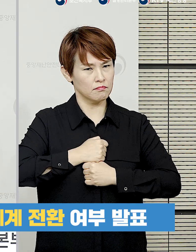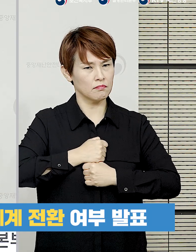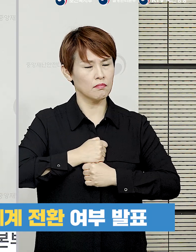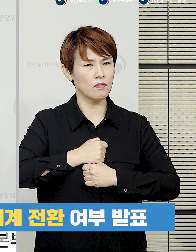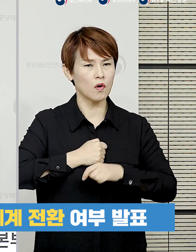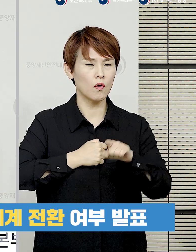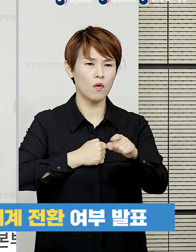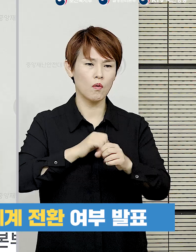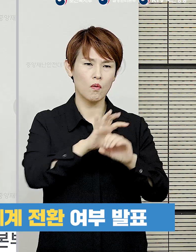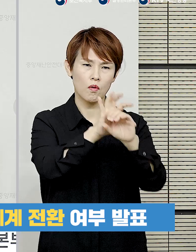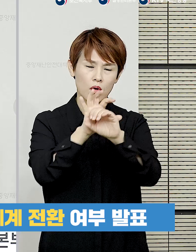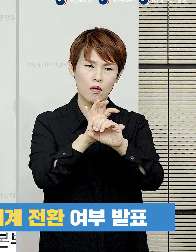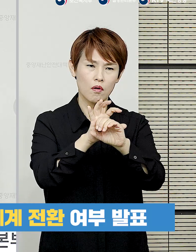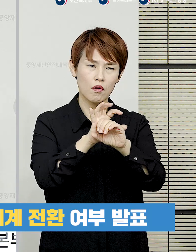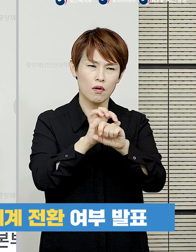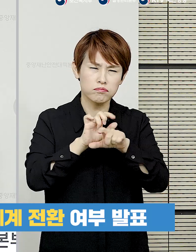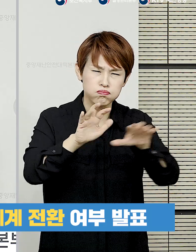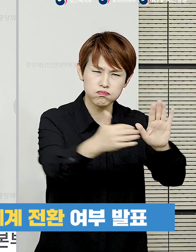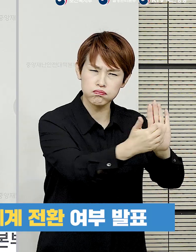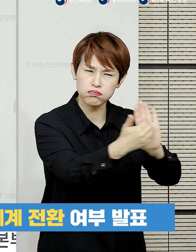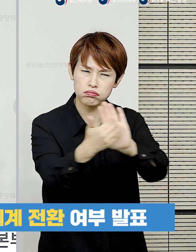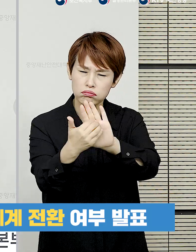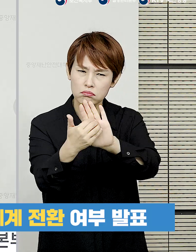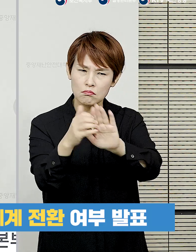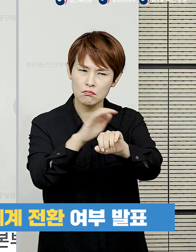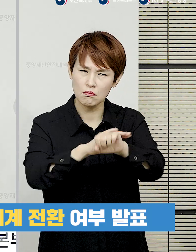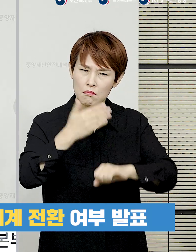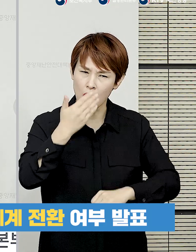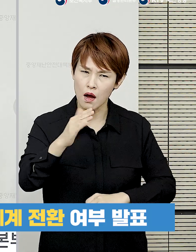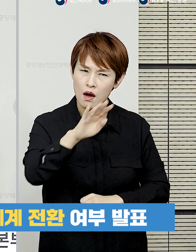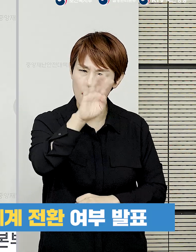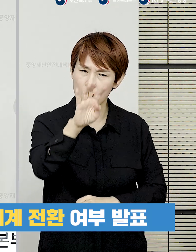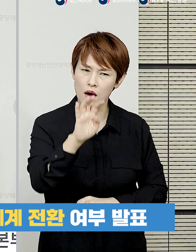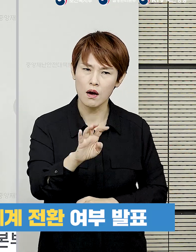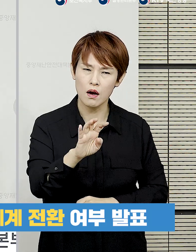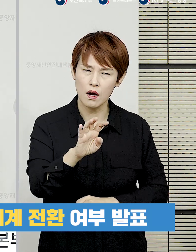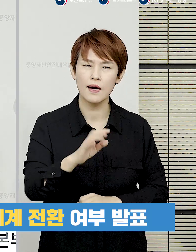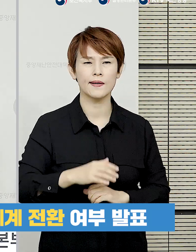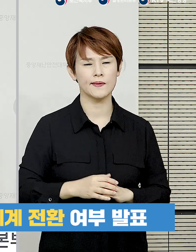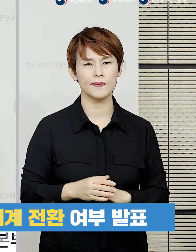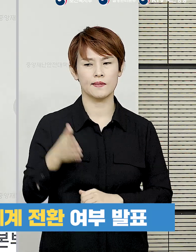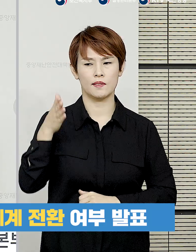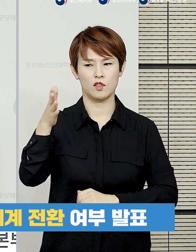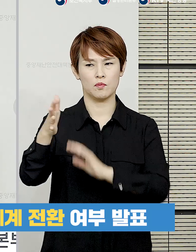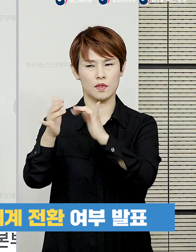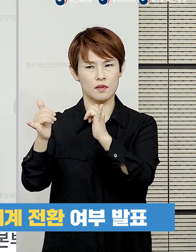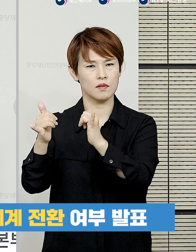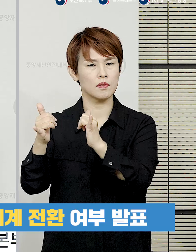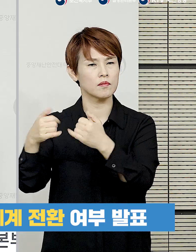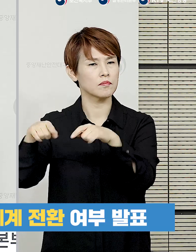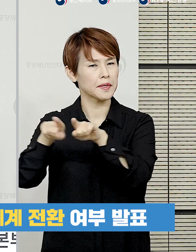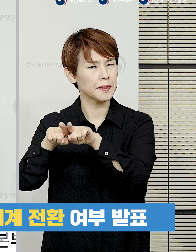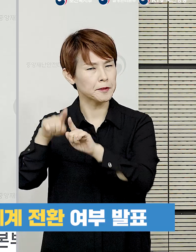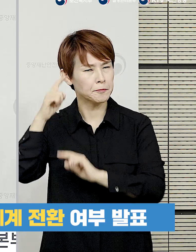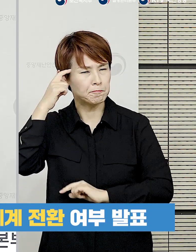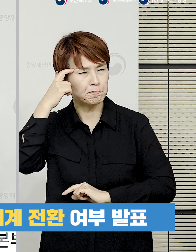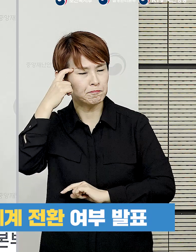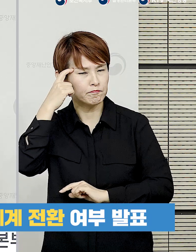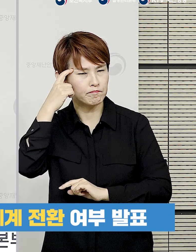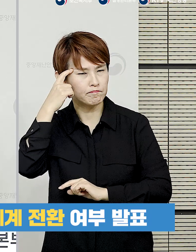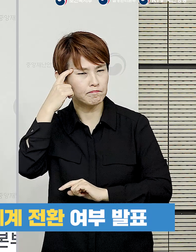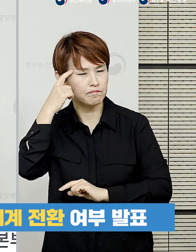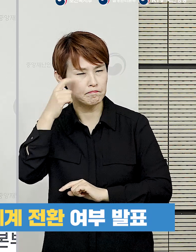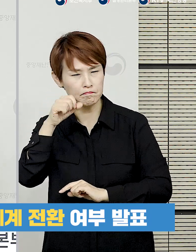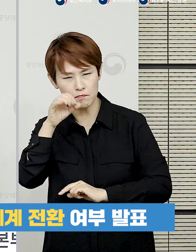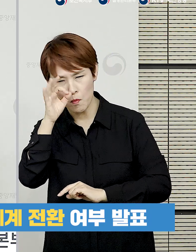코로나19의 감염 확산을 통제할 수 있는 수준인가에 대해서는 현재 전문가들과 함께 그 수준을 다시 한번 평가하고 있는 중이고